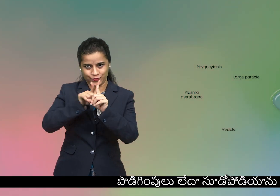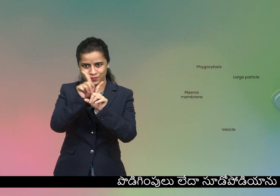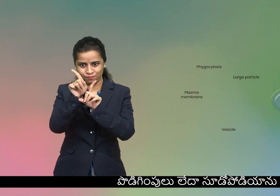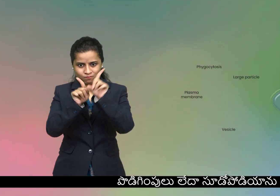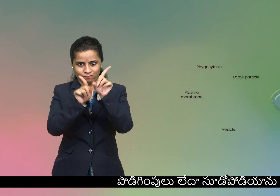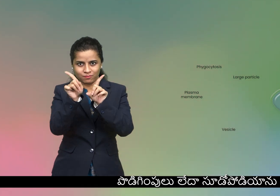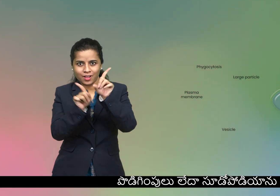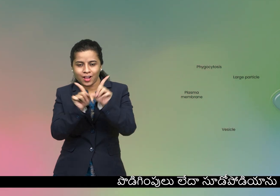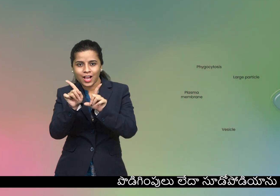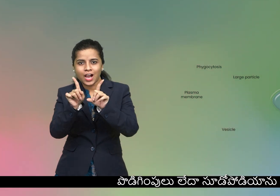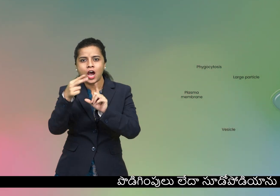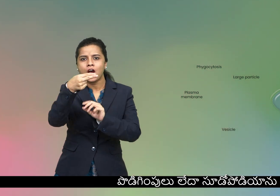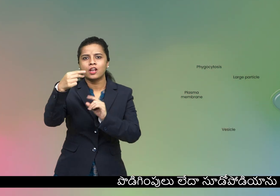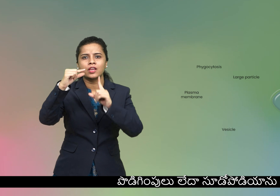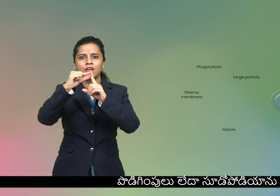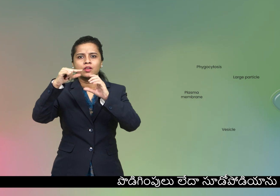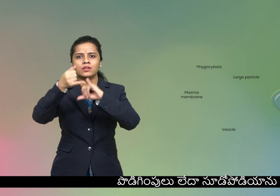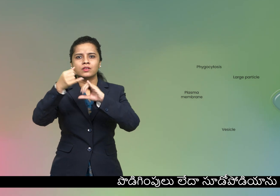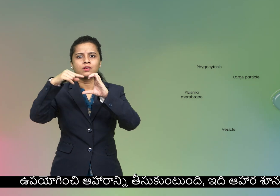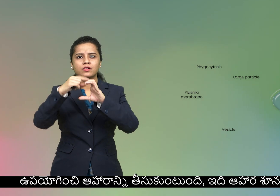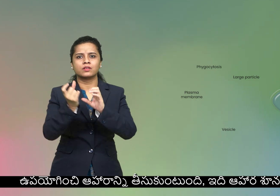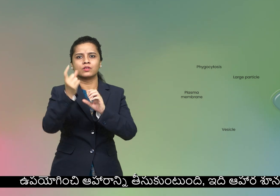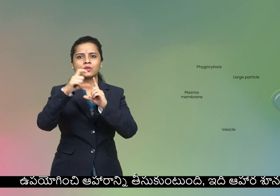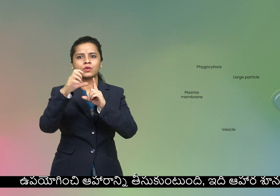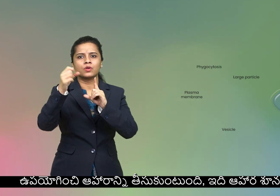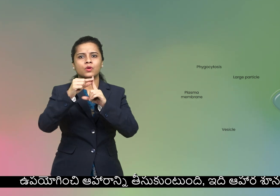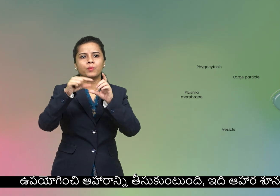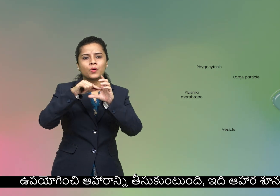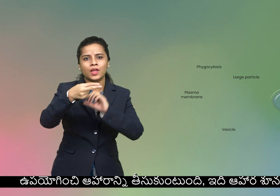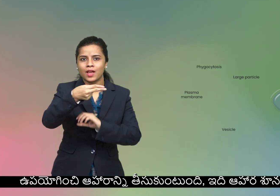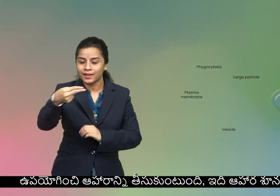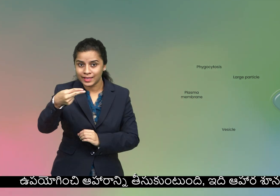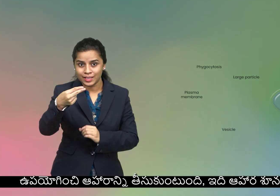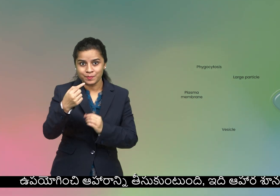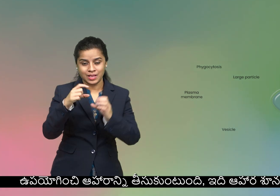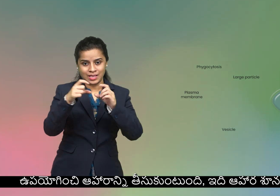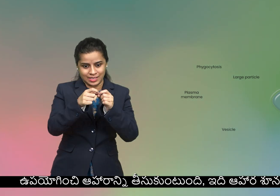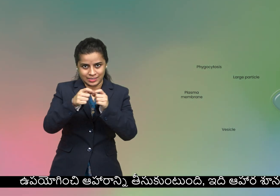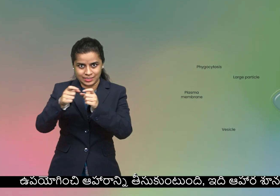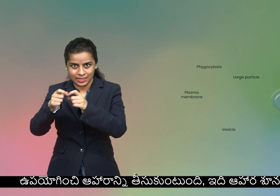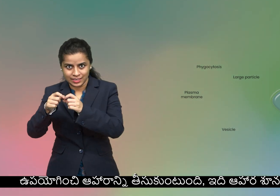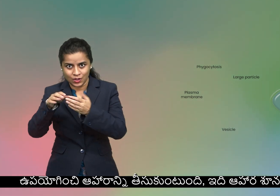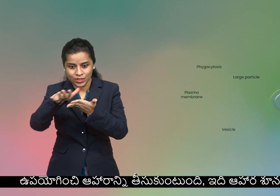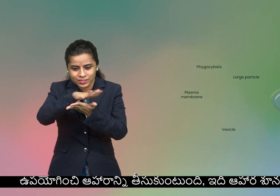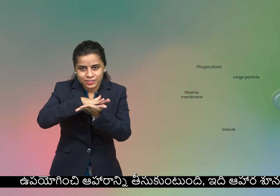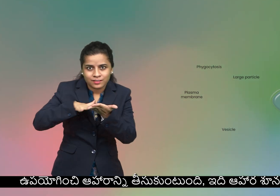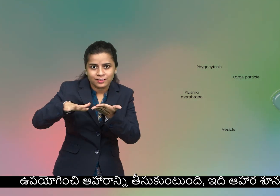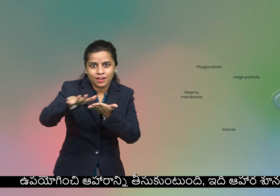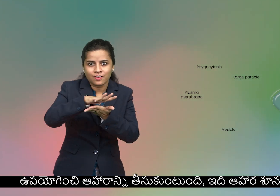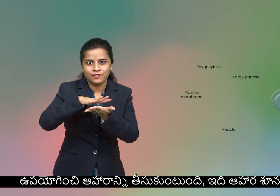పొడిగింపులు లేదా సూడోఫోడియాను ఉపయోగించి ఆహారాన్ని తీసుకుంటుంది. ఇది ఆహార